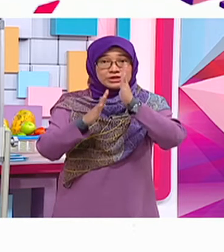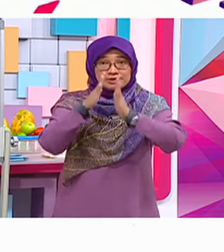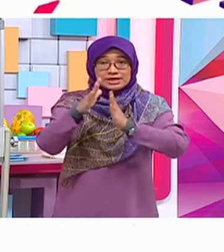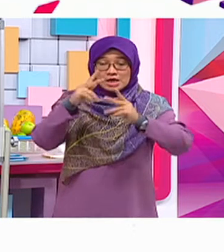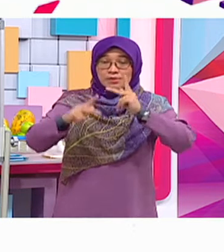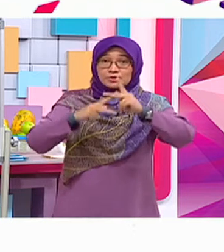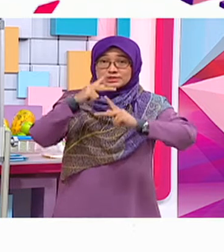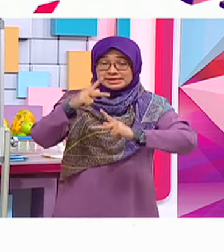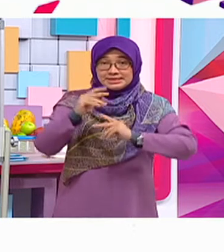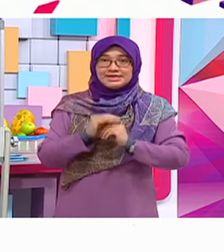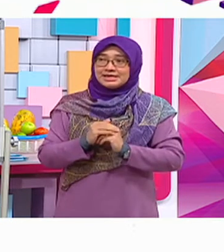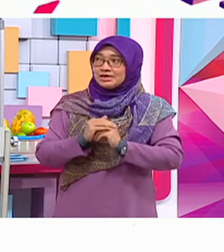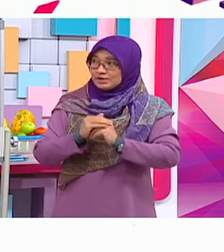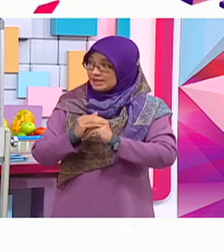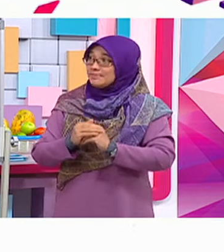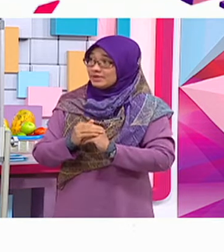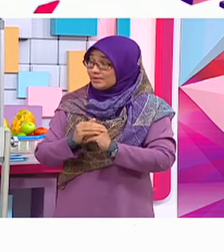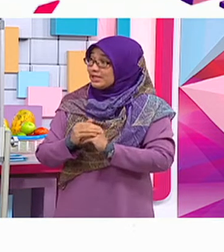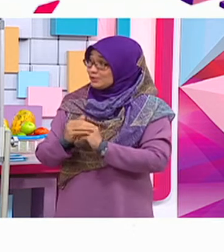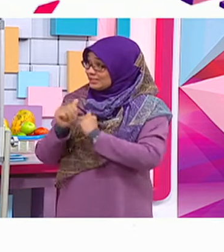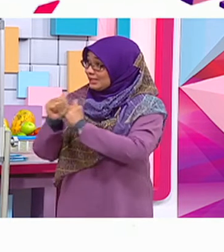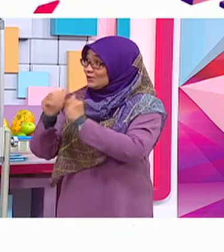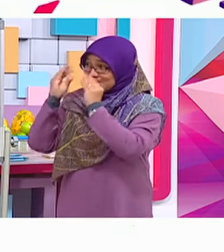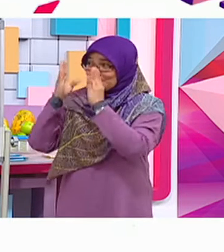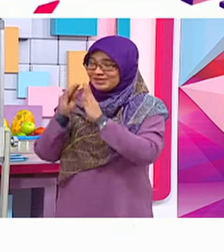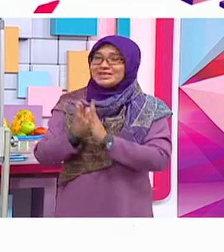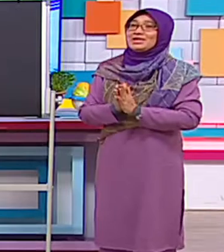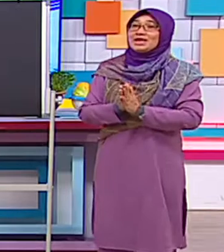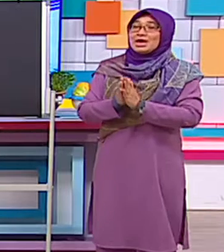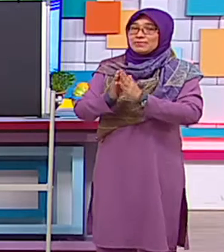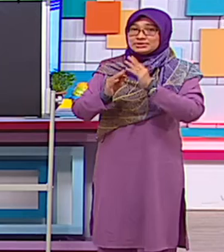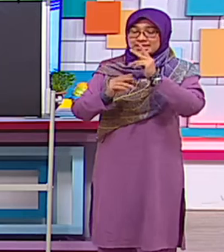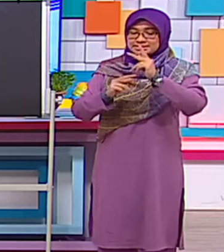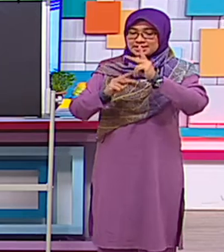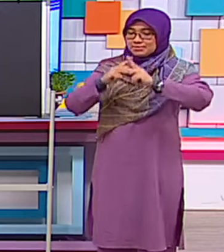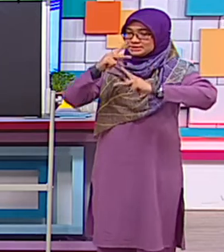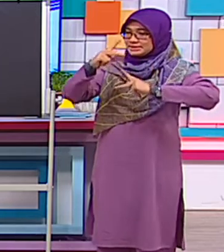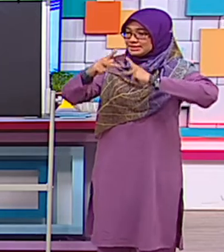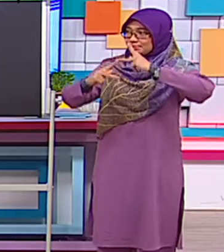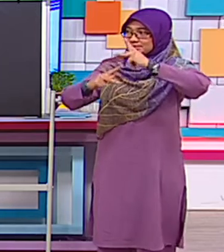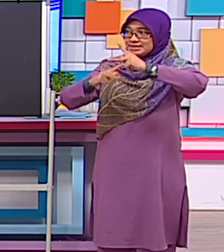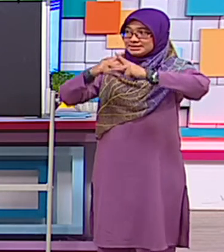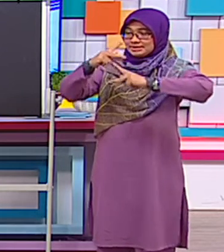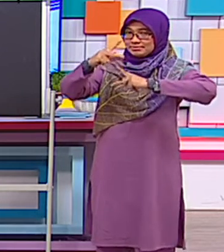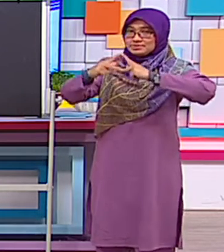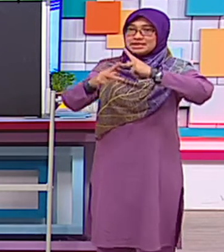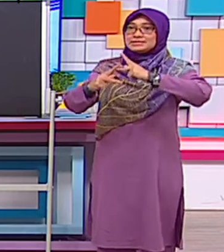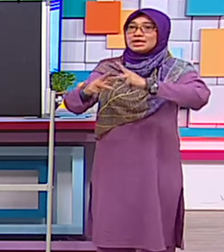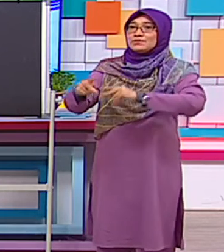isyarat proses ini Oke Bisa beli ikut boleh sulfati Oke proses-proses ini proses proses